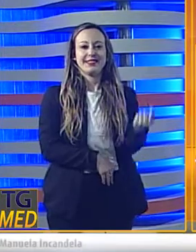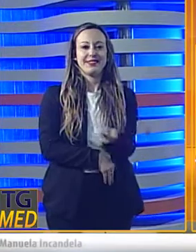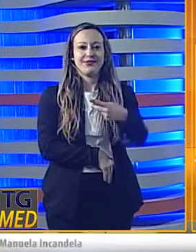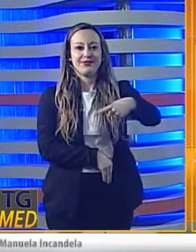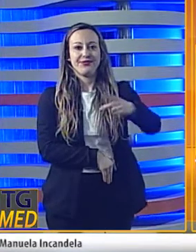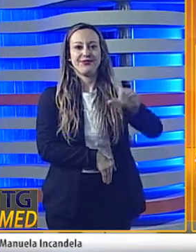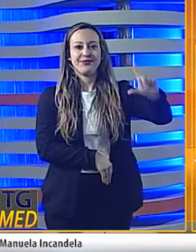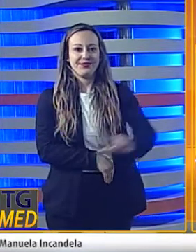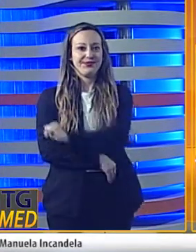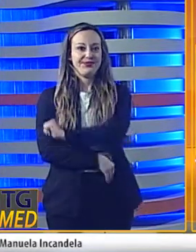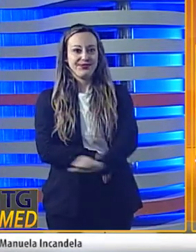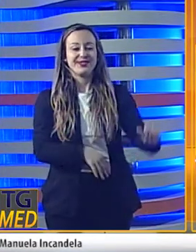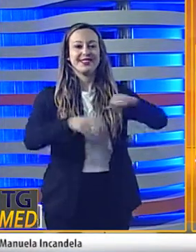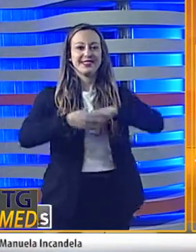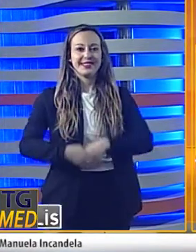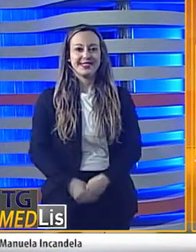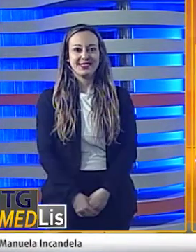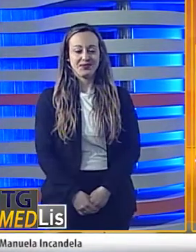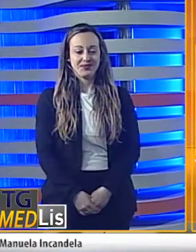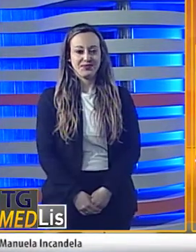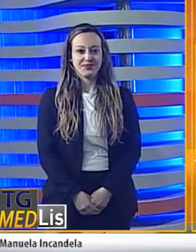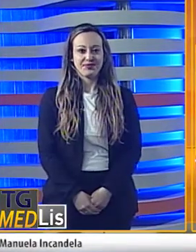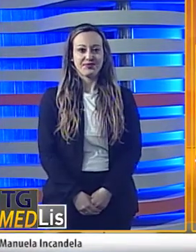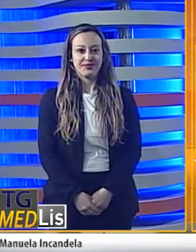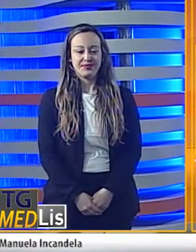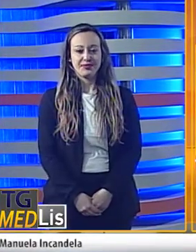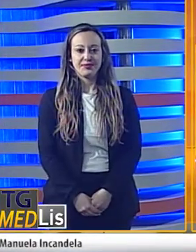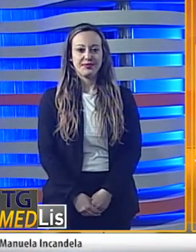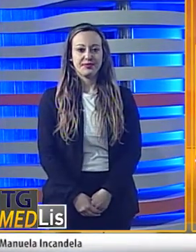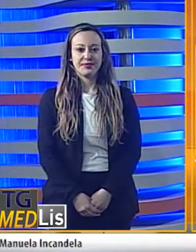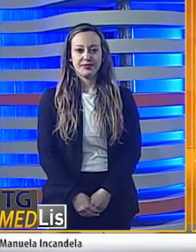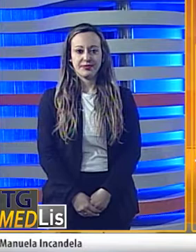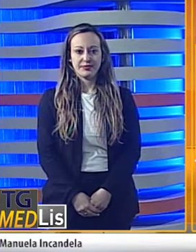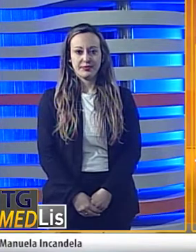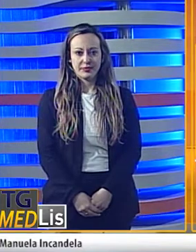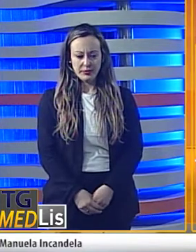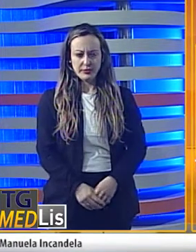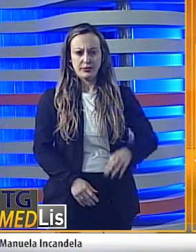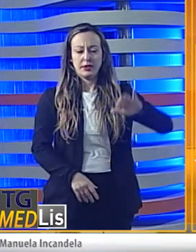Bentrovati a questa nuova edizione del TG Med Lis, l'informazione nella lingua italiana dei segni.